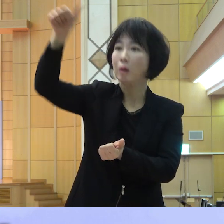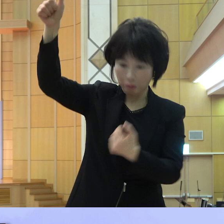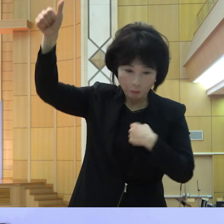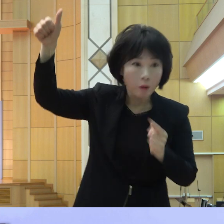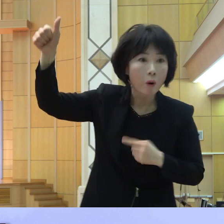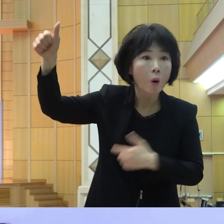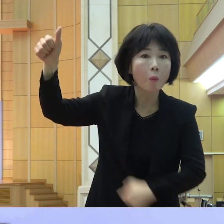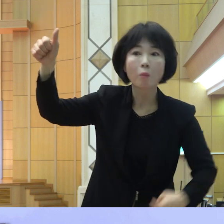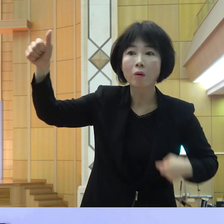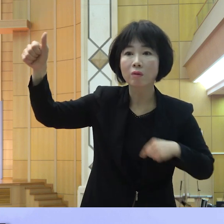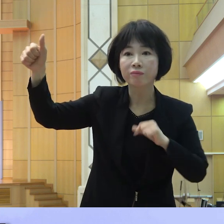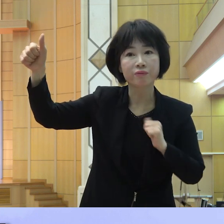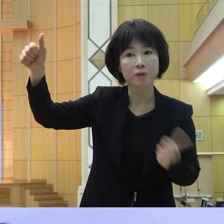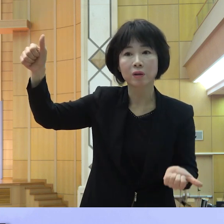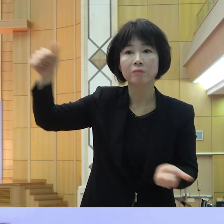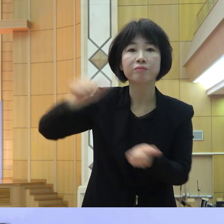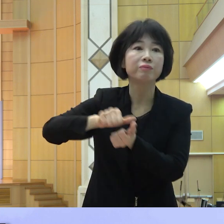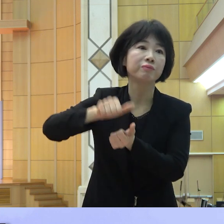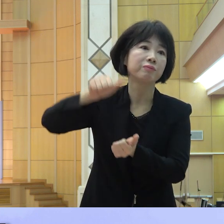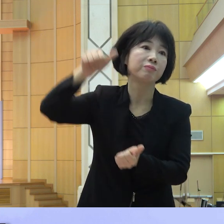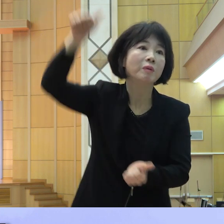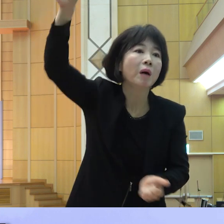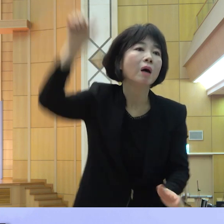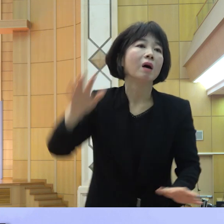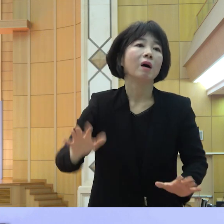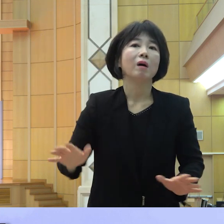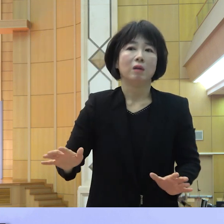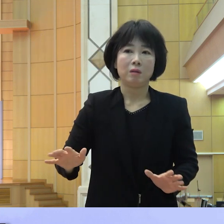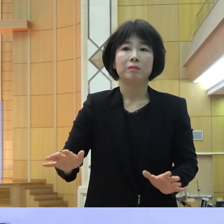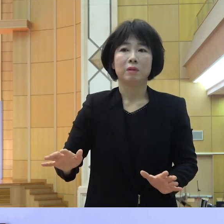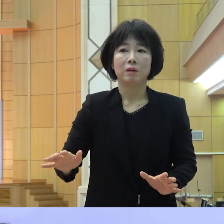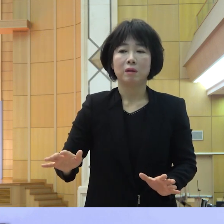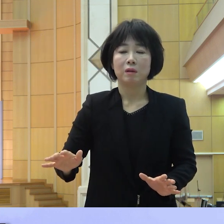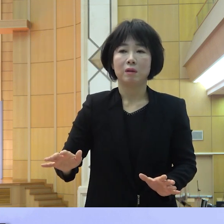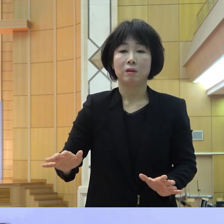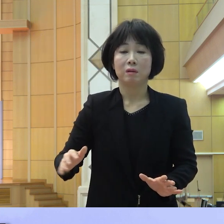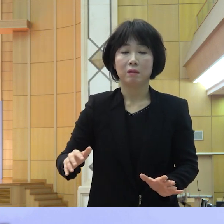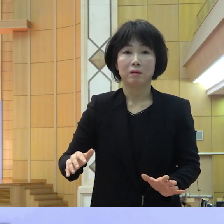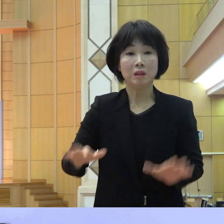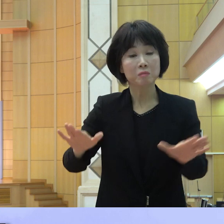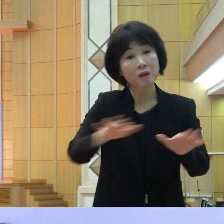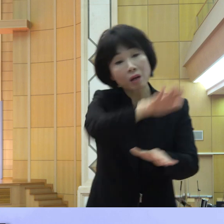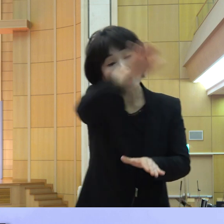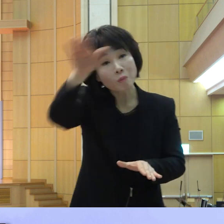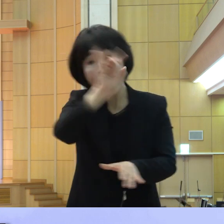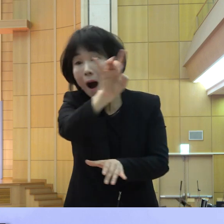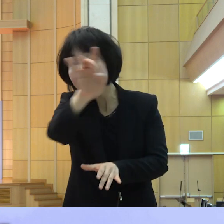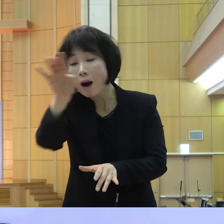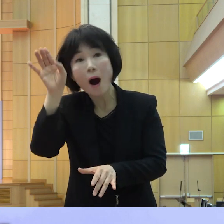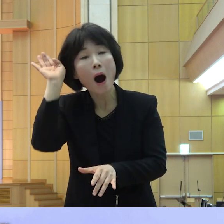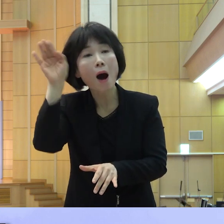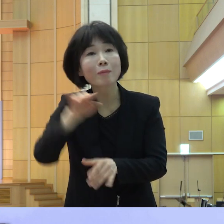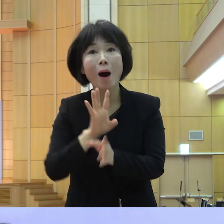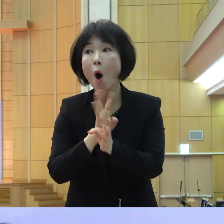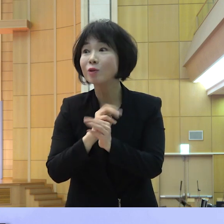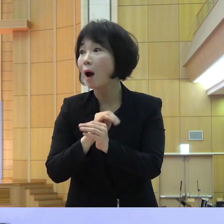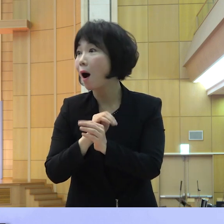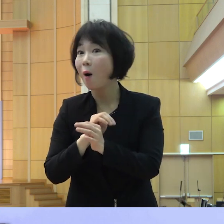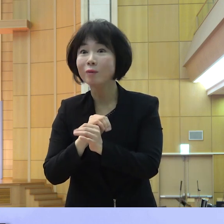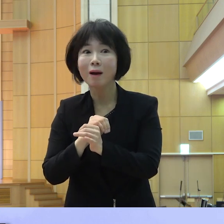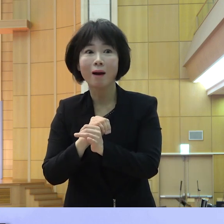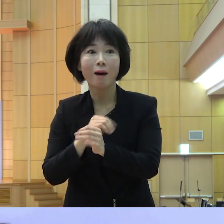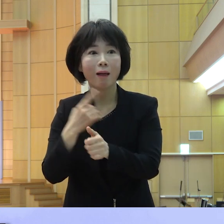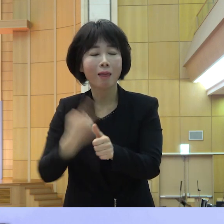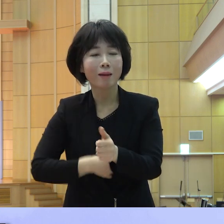영의 세계로 가야 되는 것입니다. 육신이 있을 때는 육신의 세계에 살지만, 여러분이 살다가 이사 가듯이, 지난번에 어떤 분이